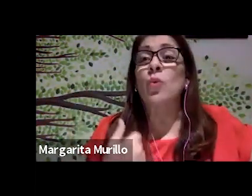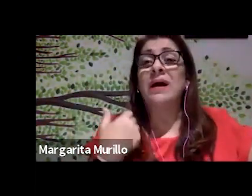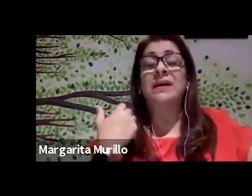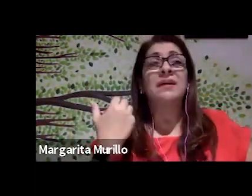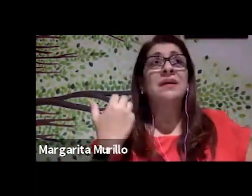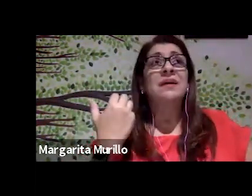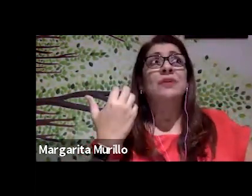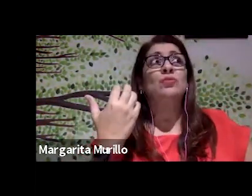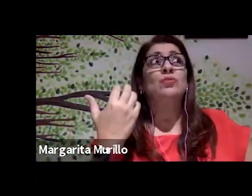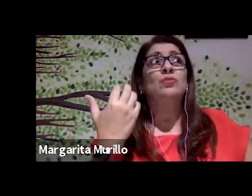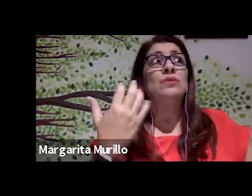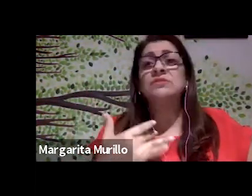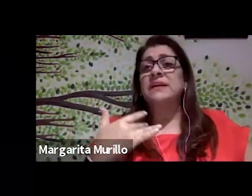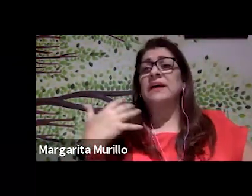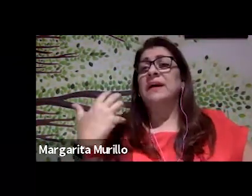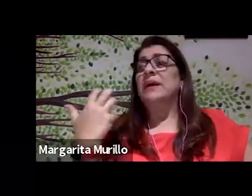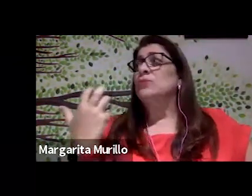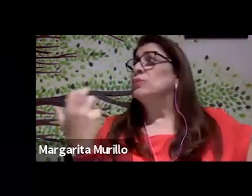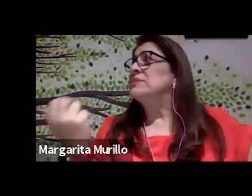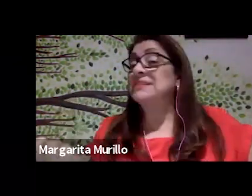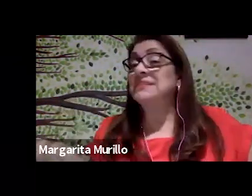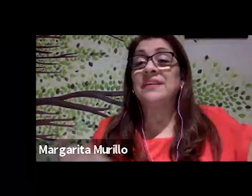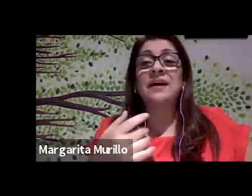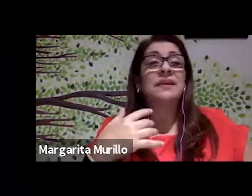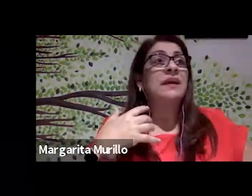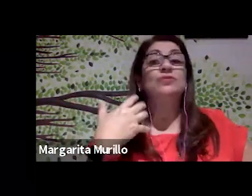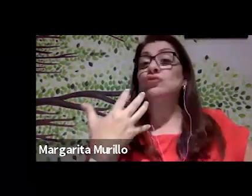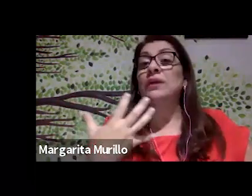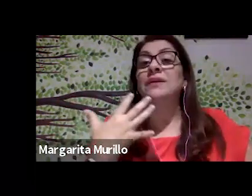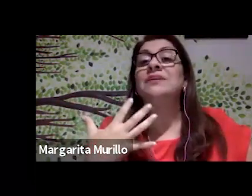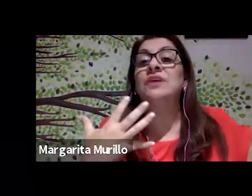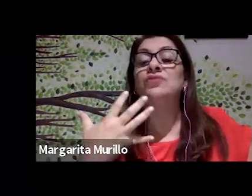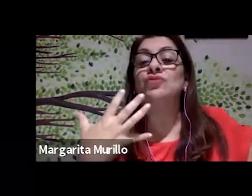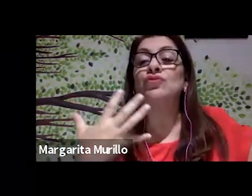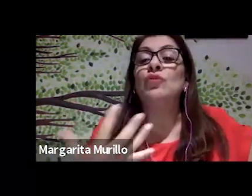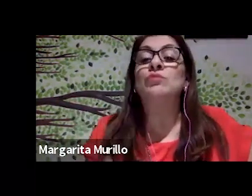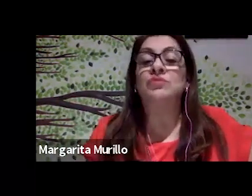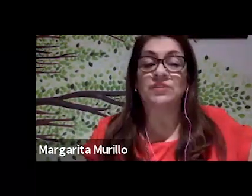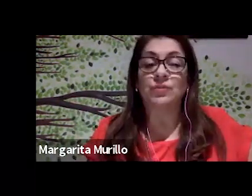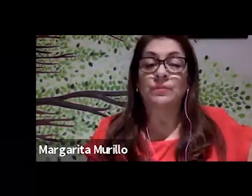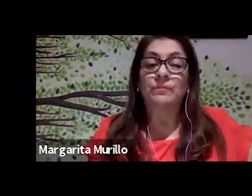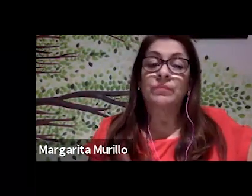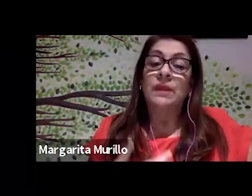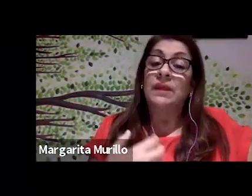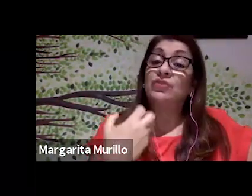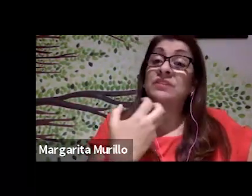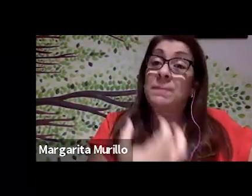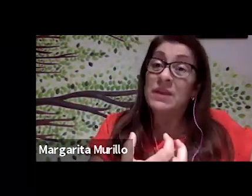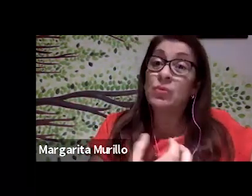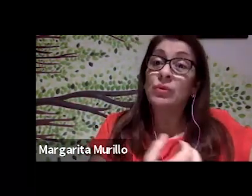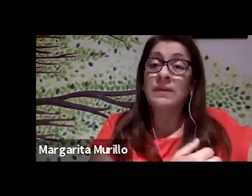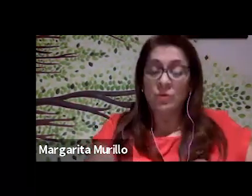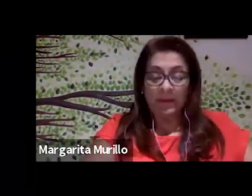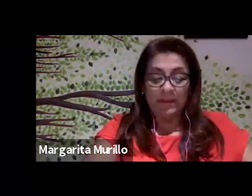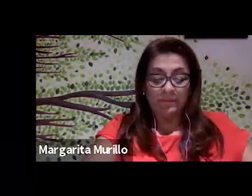en nuestro lenguaje en nuestra búsqueda en nuestra ansiedad en en nosotros somos Esto entonces